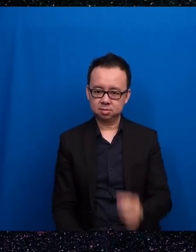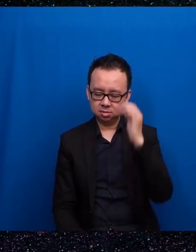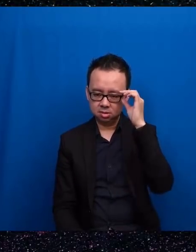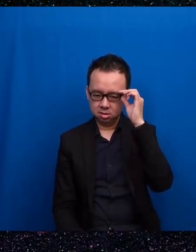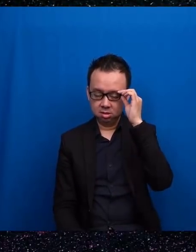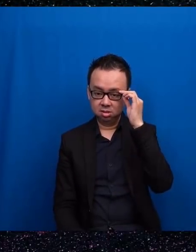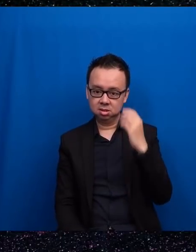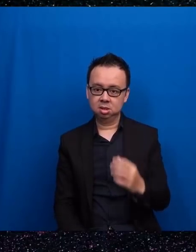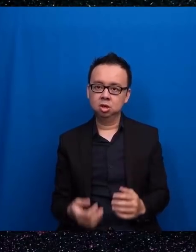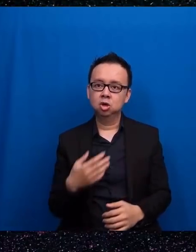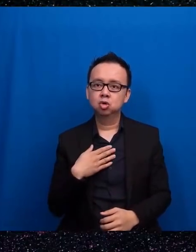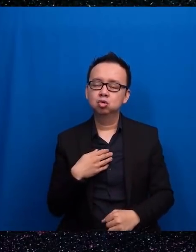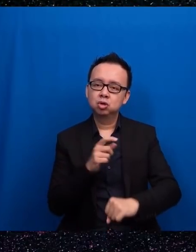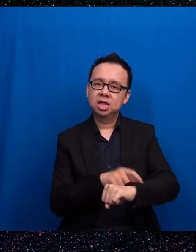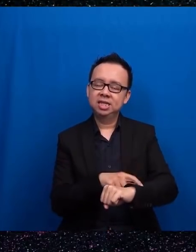Tuhan.